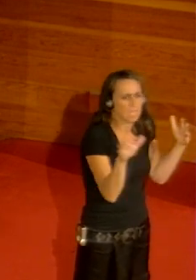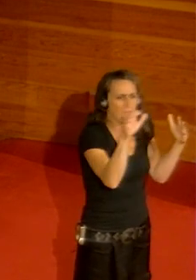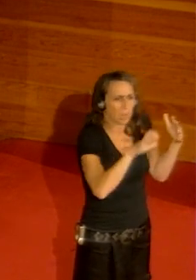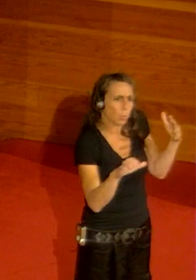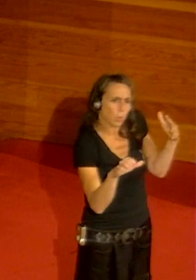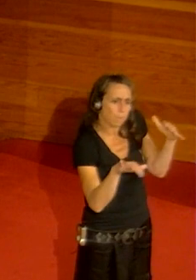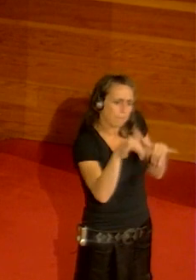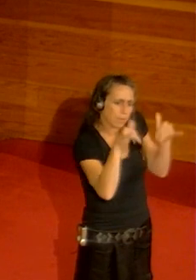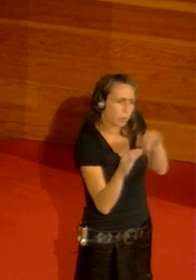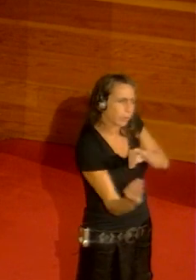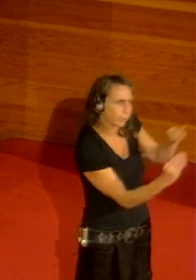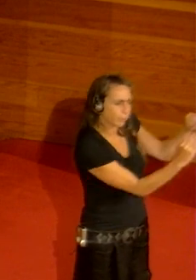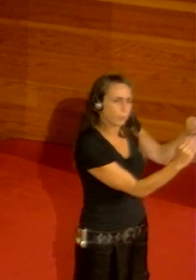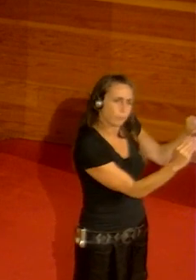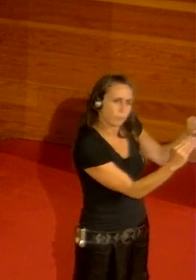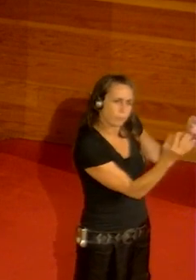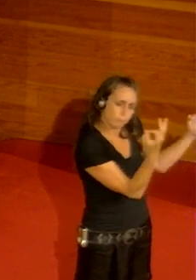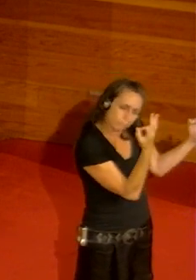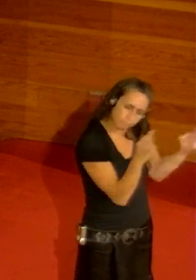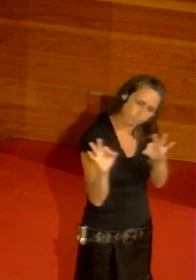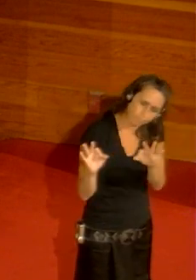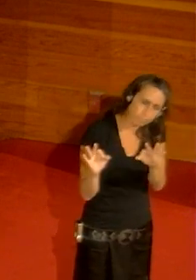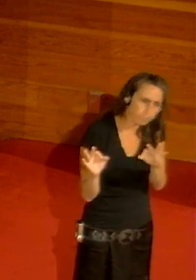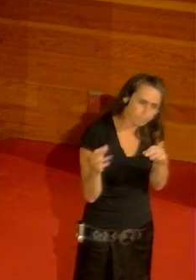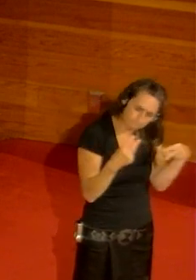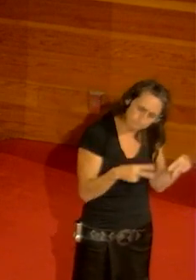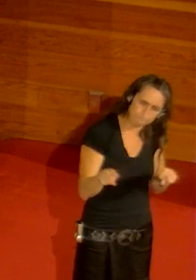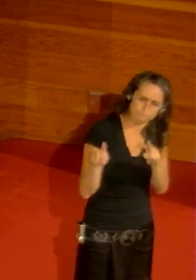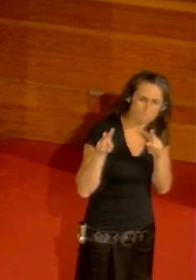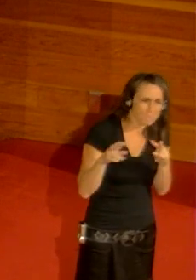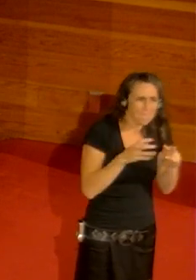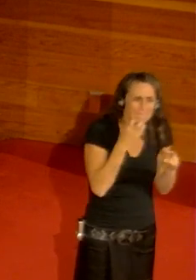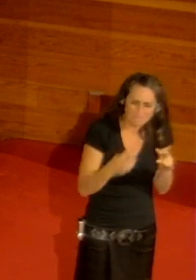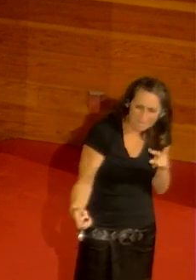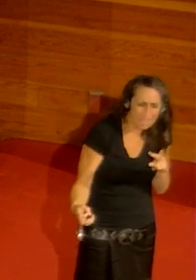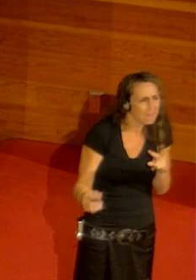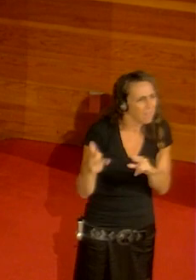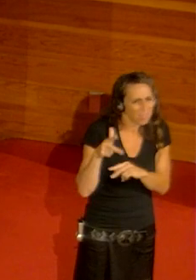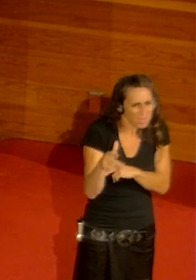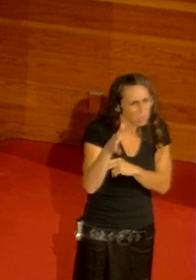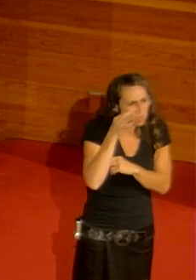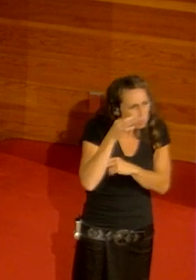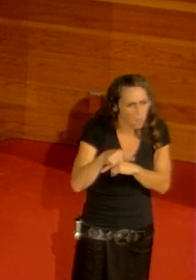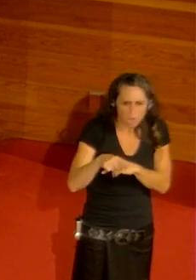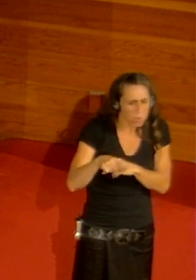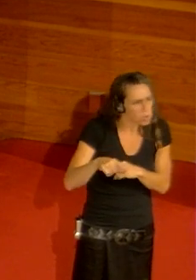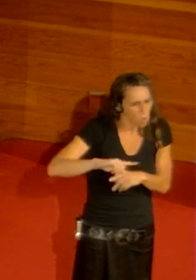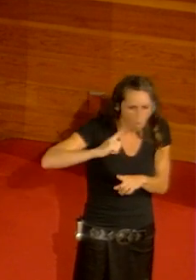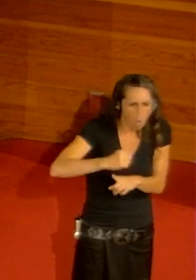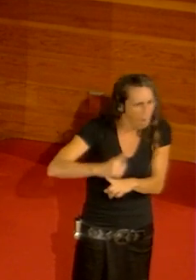no hace nada ante tantas conculcaciones de los Derechos Humanos en Israel como sí se ha hecho